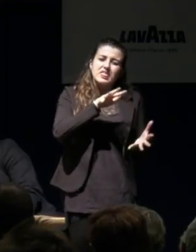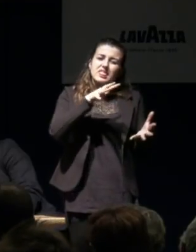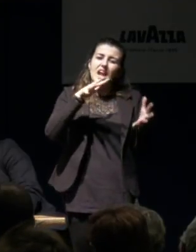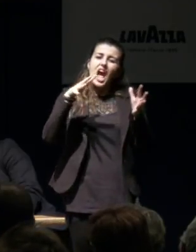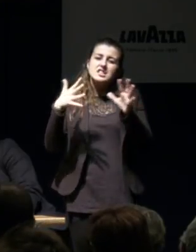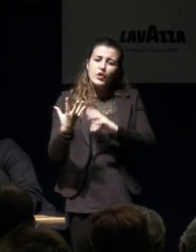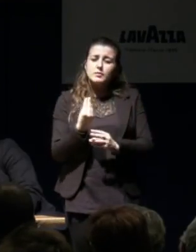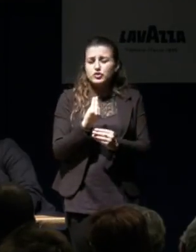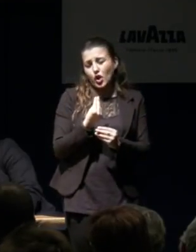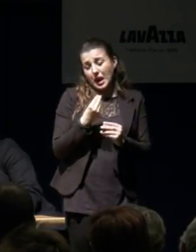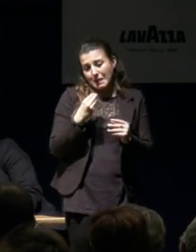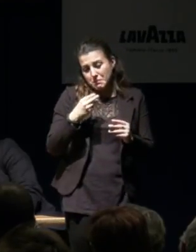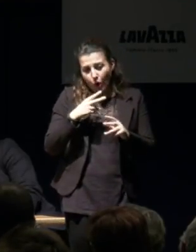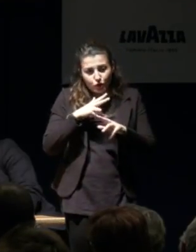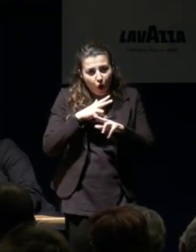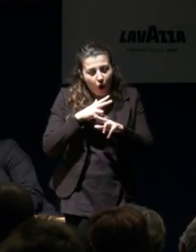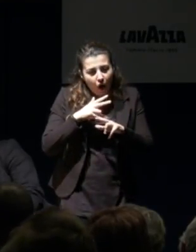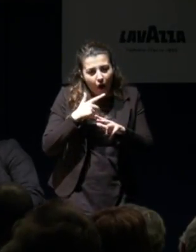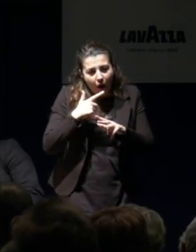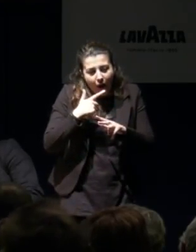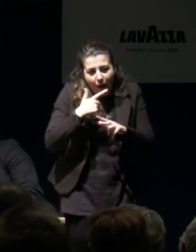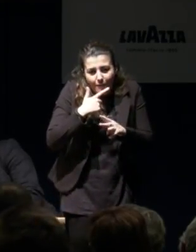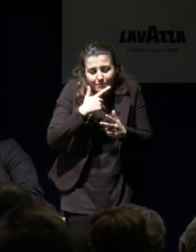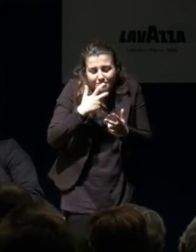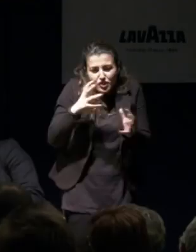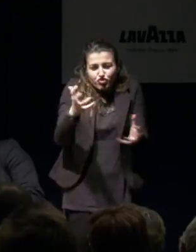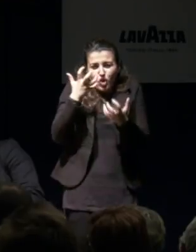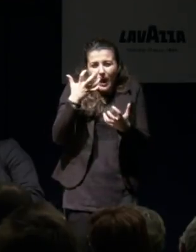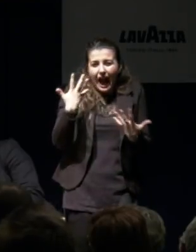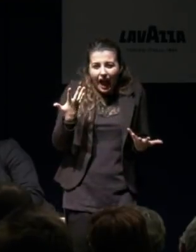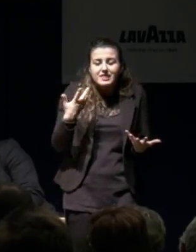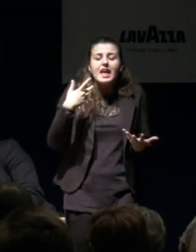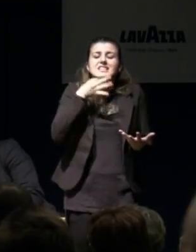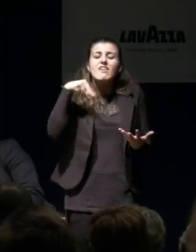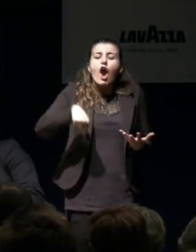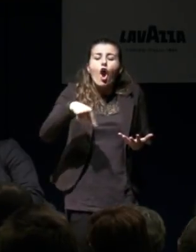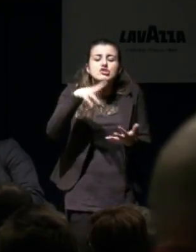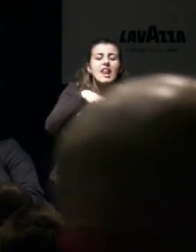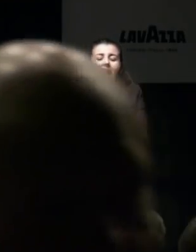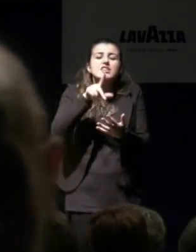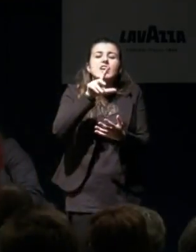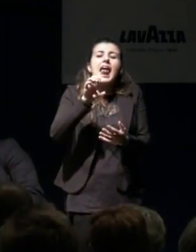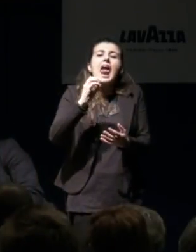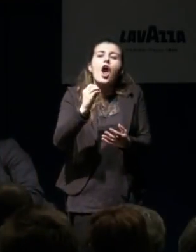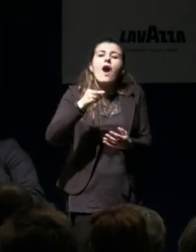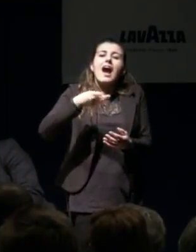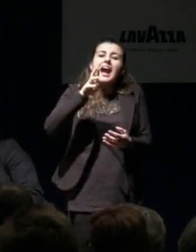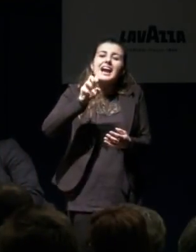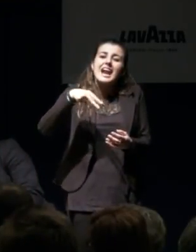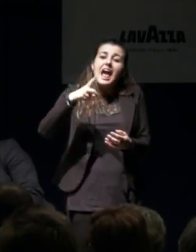drammatiche ecco quindi leggere leogrande oggi vuol dire non semplicemente